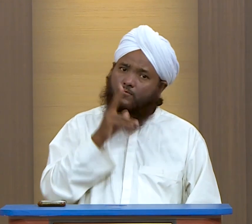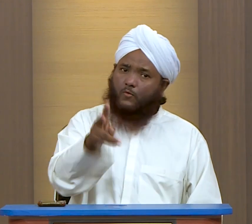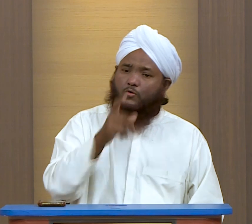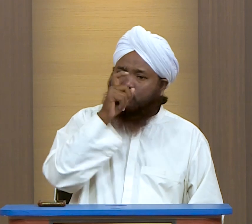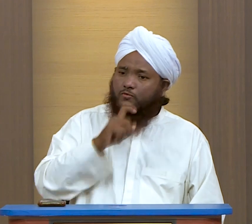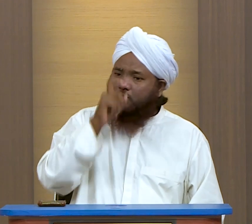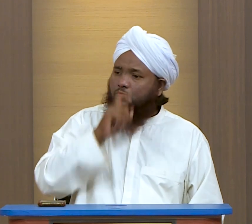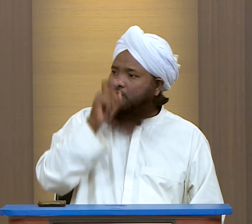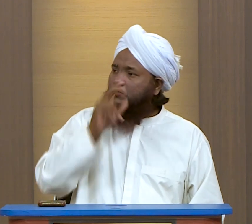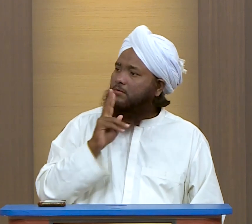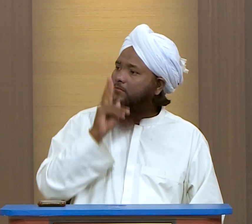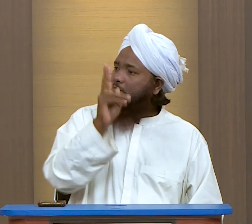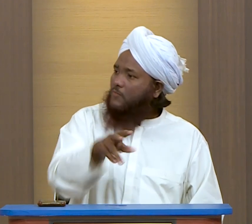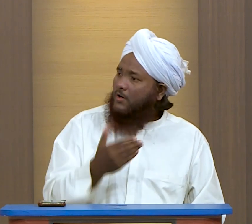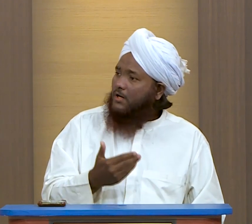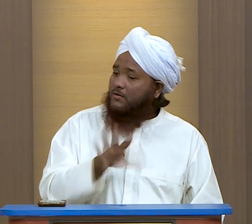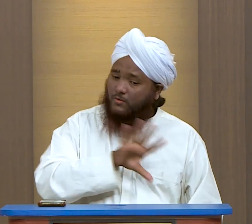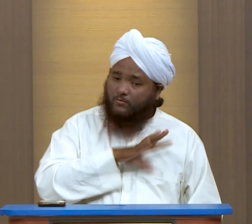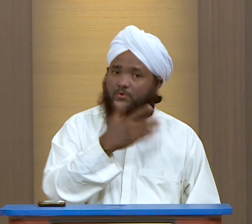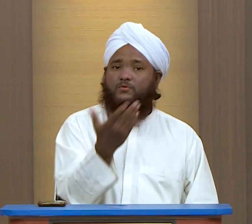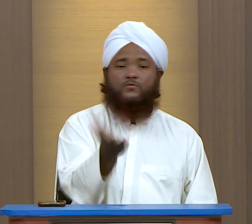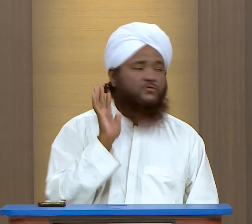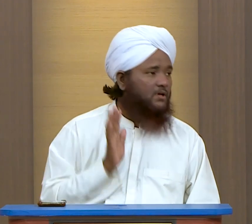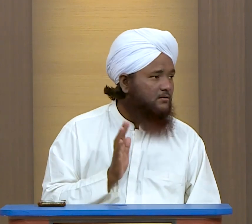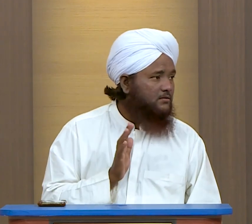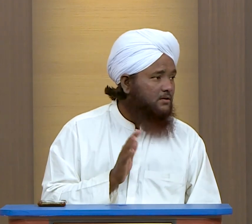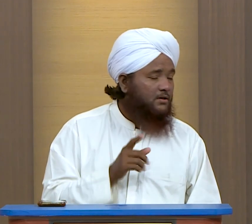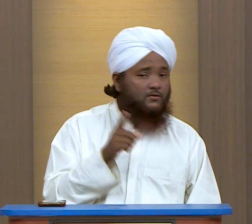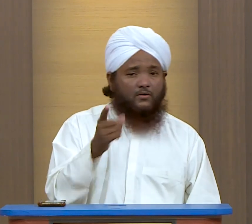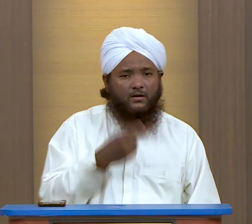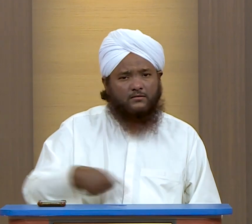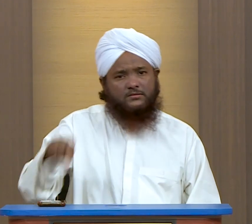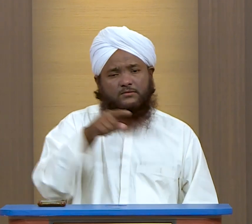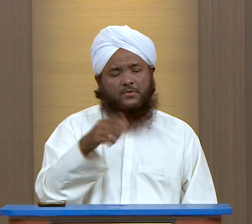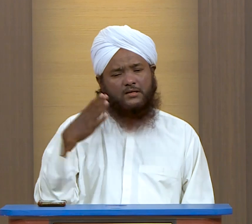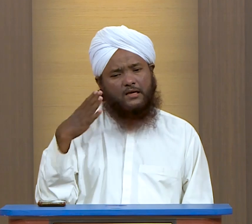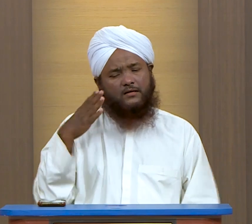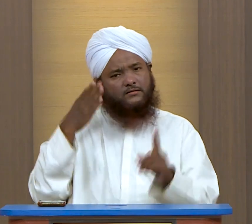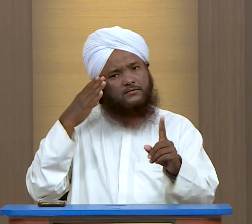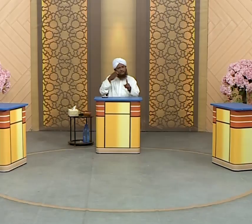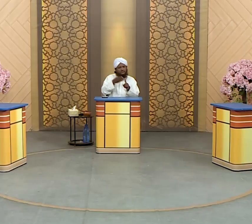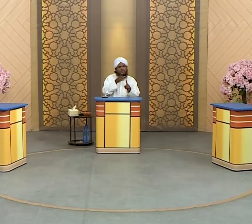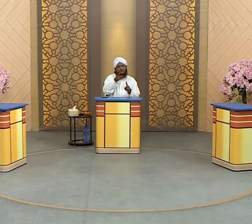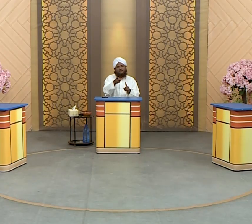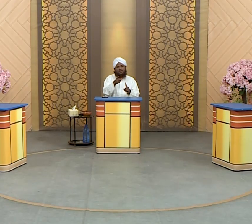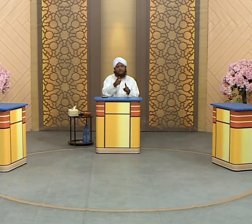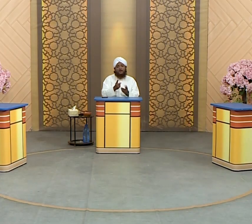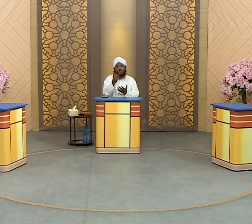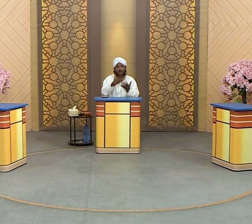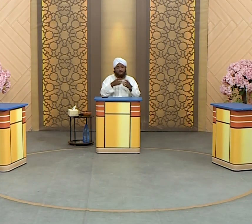کلام فرمانا نہایت ہی سخت تنبیہ ہے۔ نیکیوں میں دل لگے ہر دم بنا، عامل سنت اے